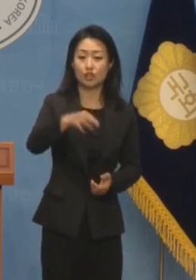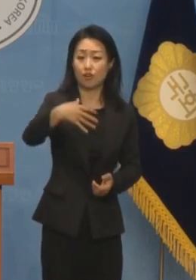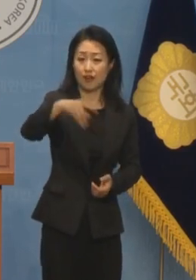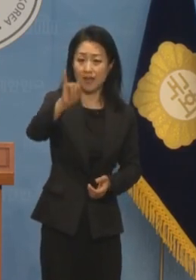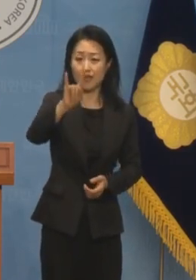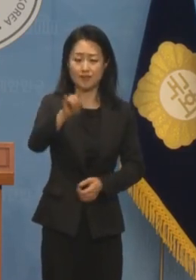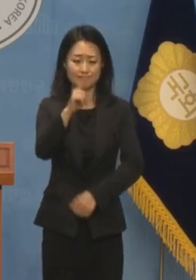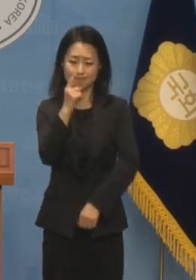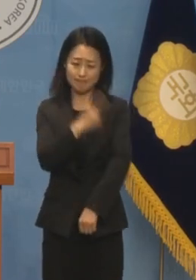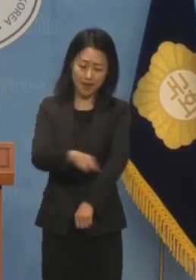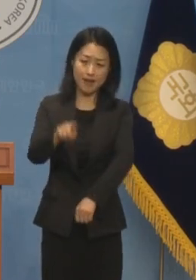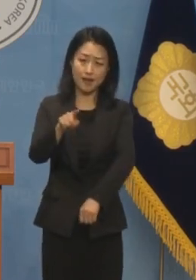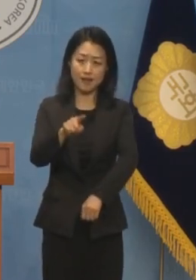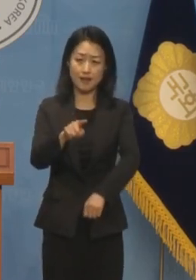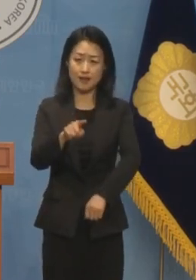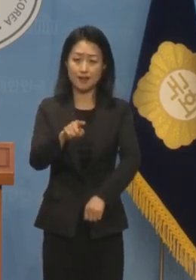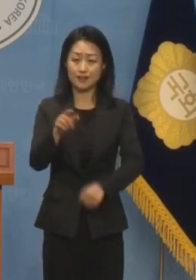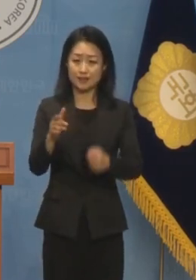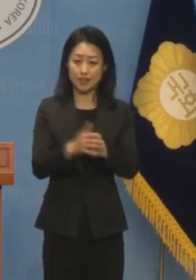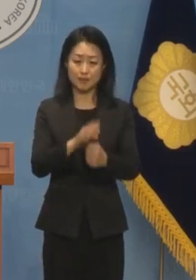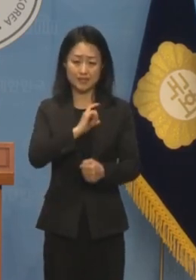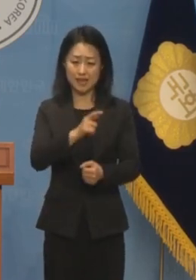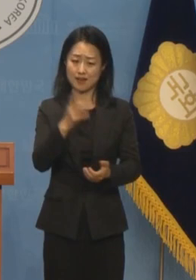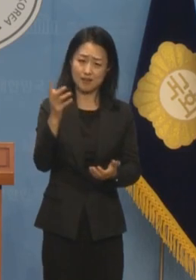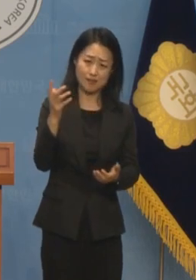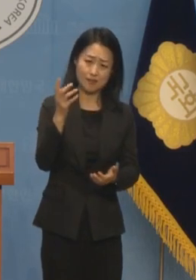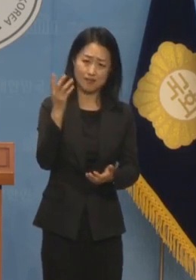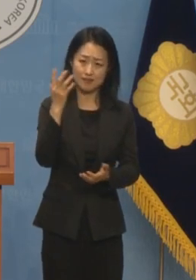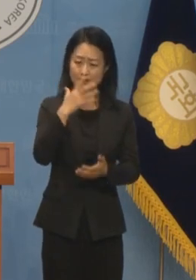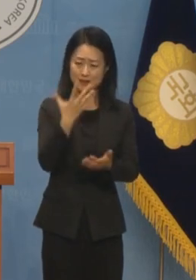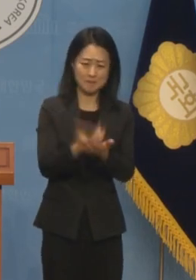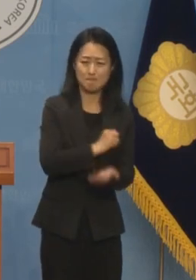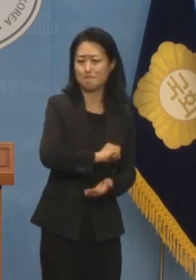자격이 박탈되어야 할 것입니다.